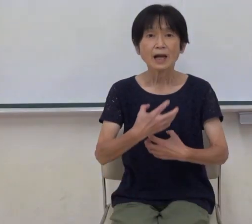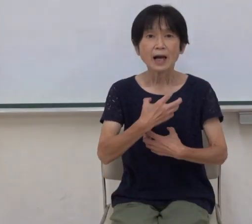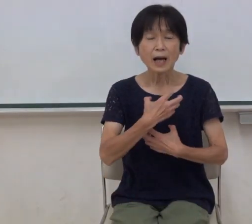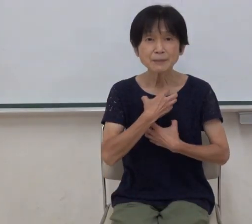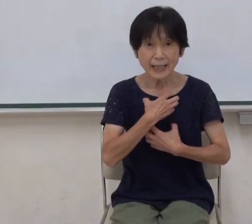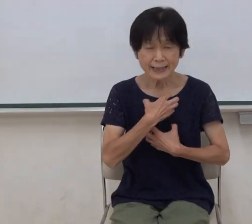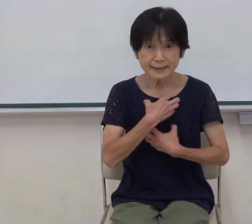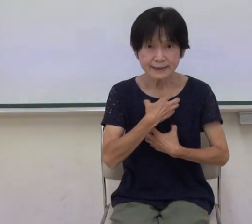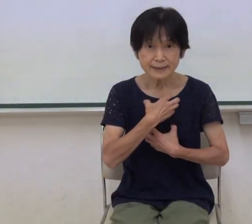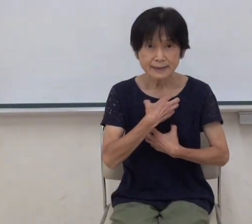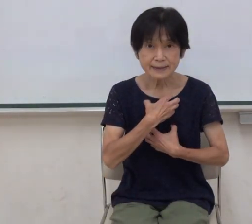危ない。